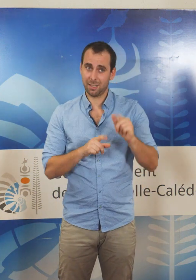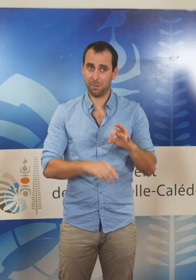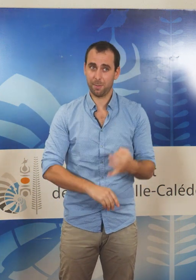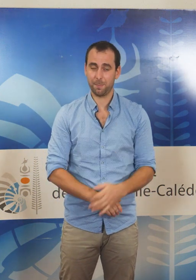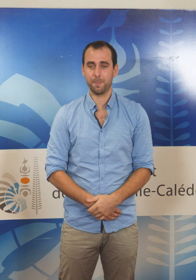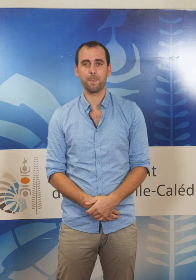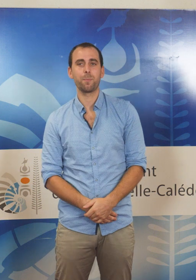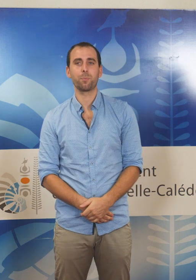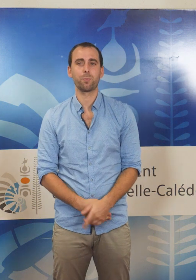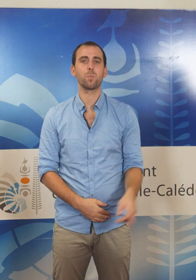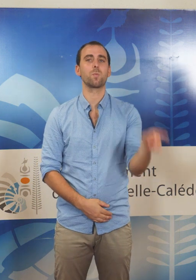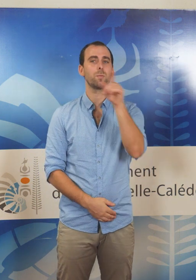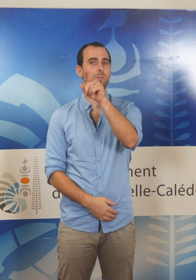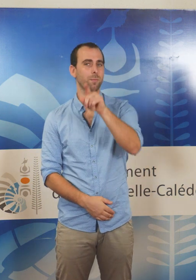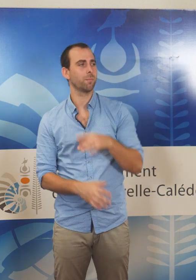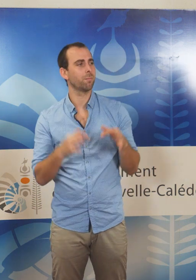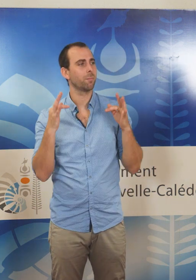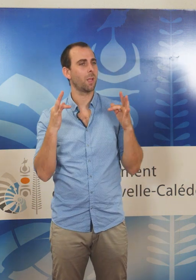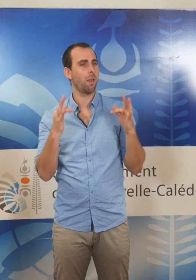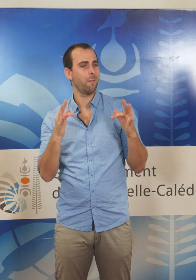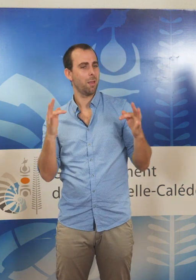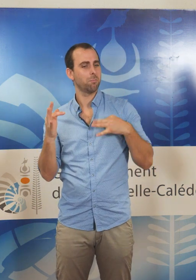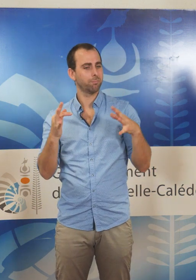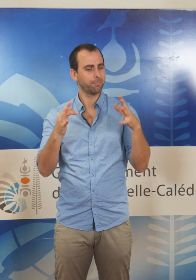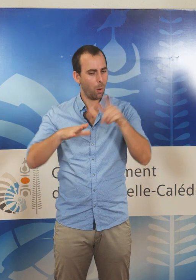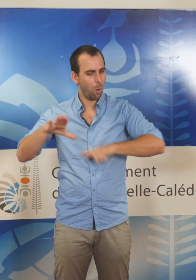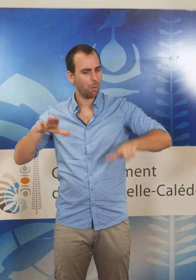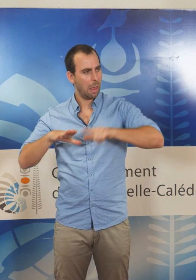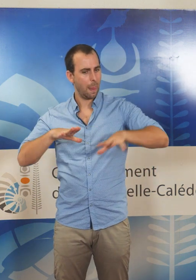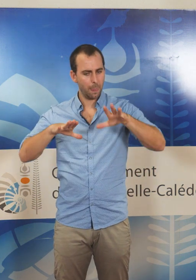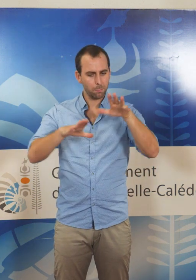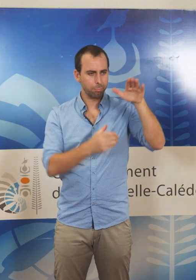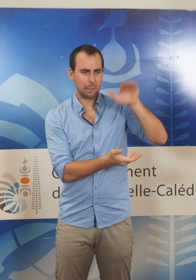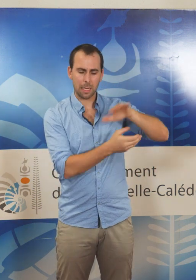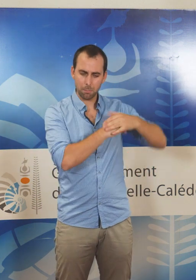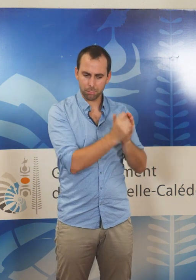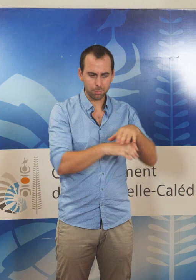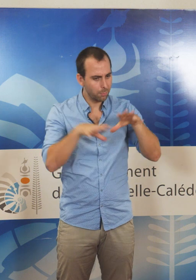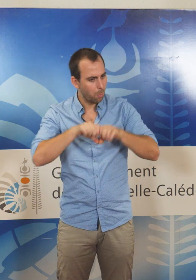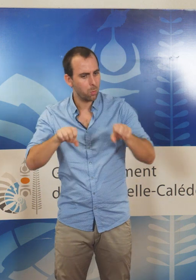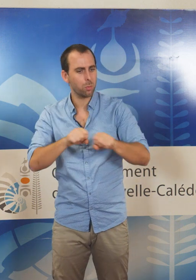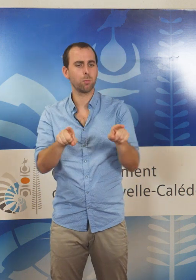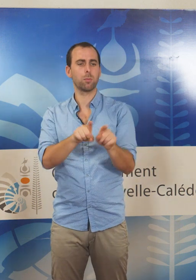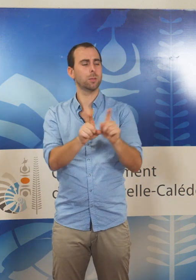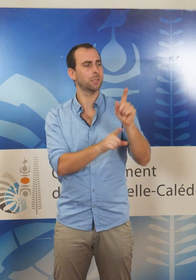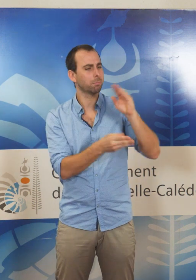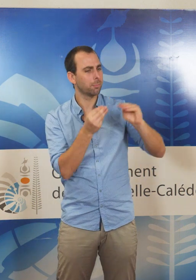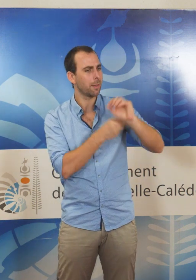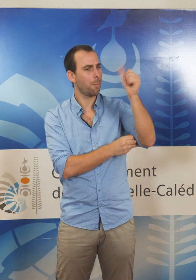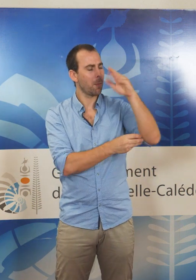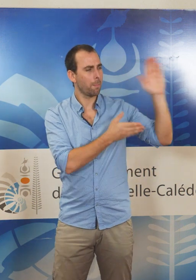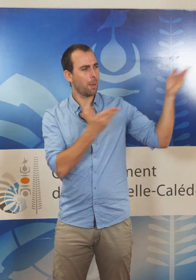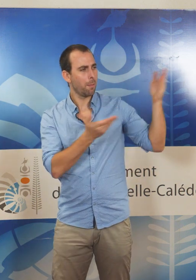Concernant la production et notamment la production locale de gel hydroalcoolique et l'importation de matières premières, les